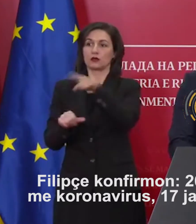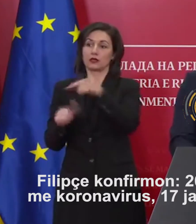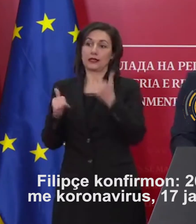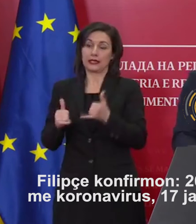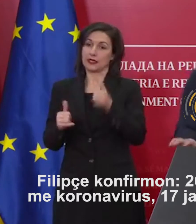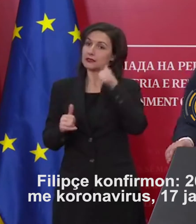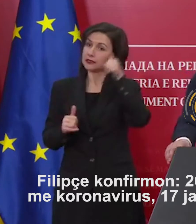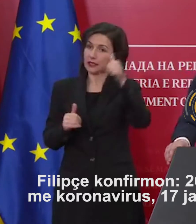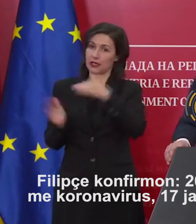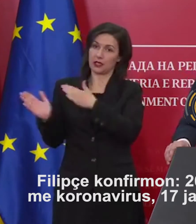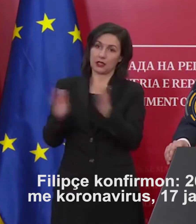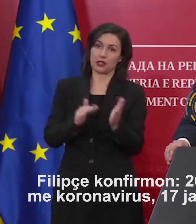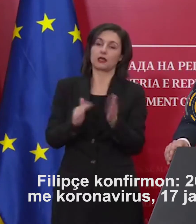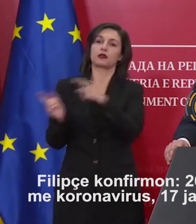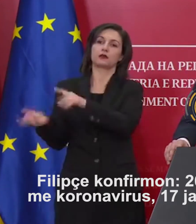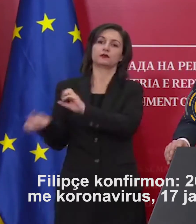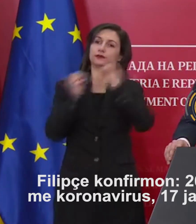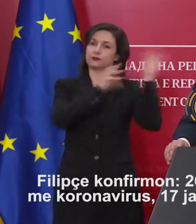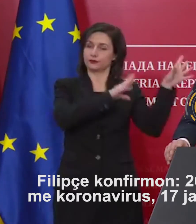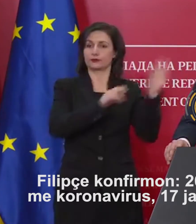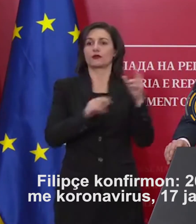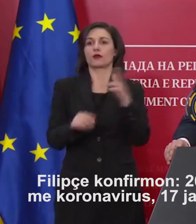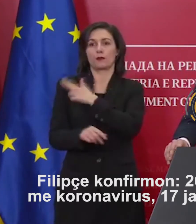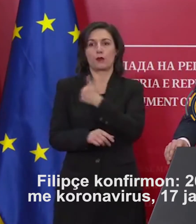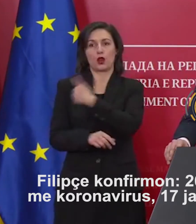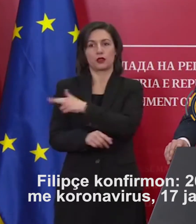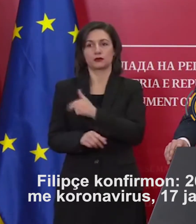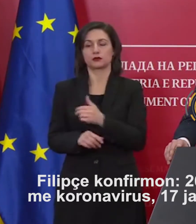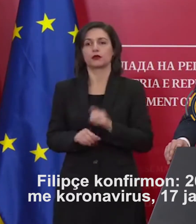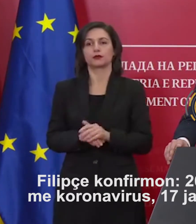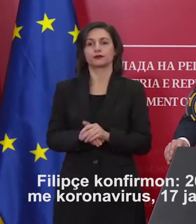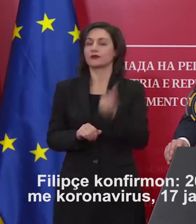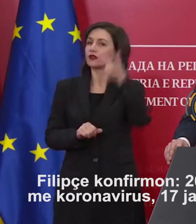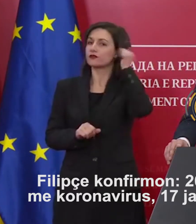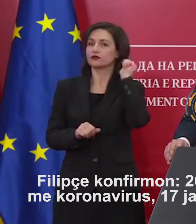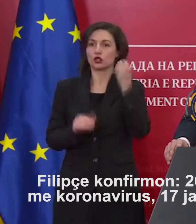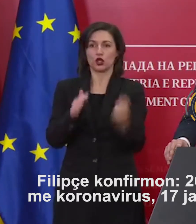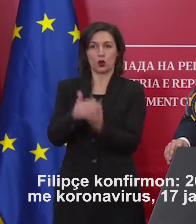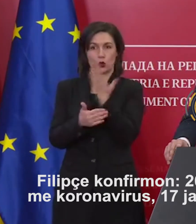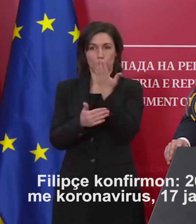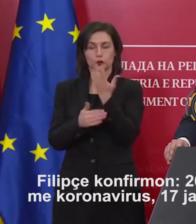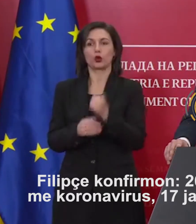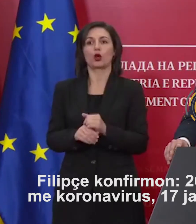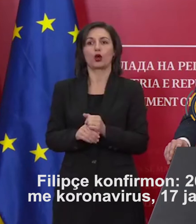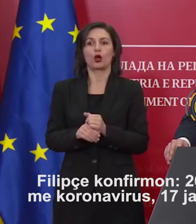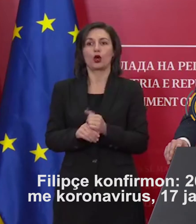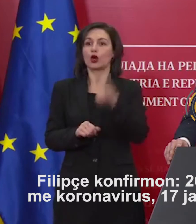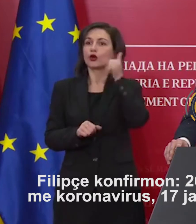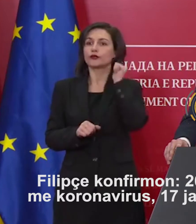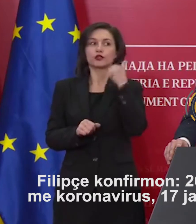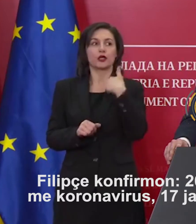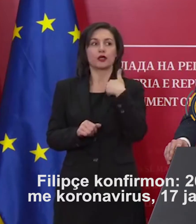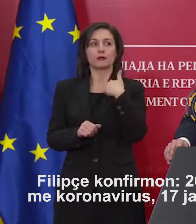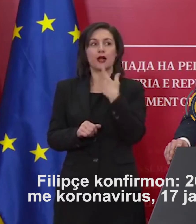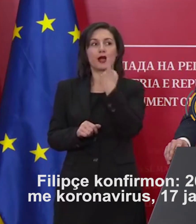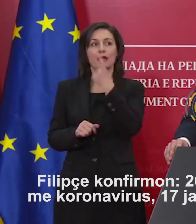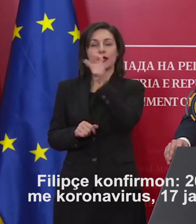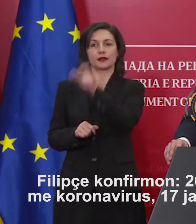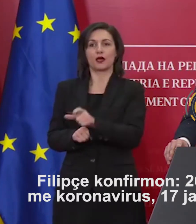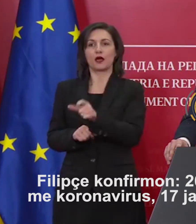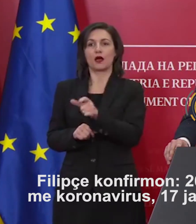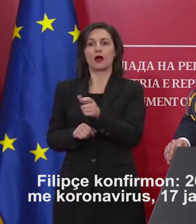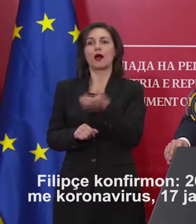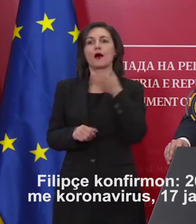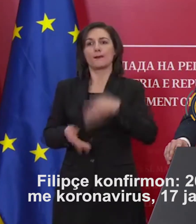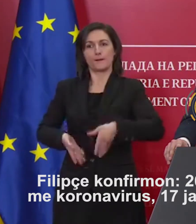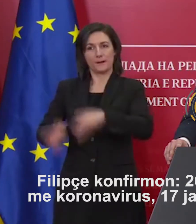за инфективни болести. Утрото вчера имаше уште една пациентка, тоа е она патничка која што